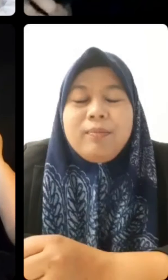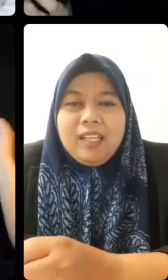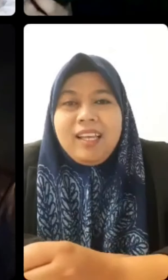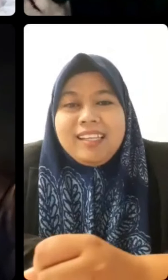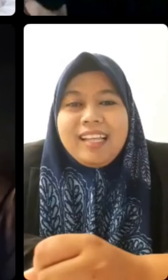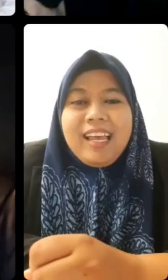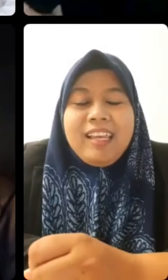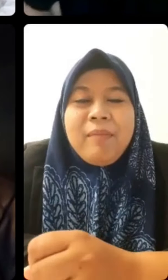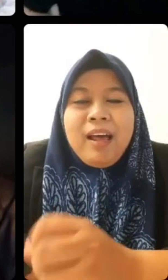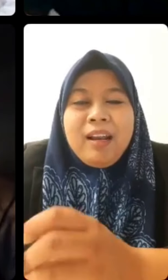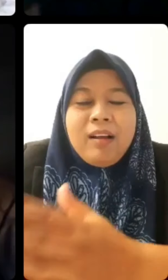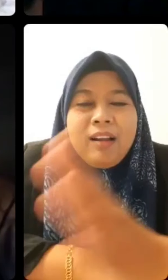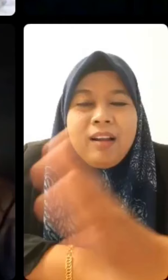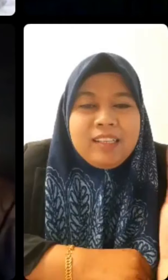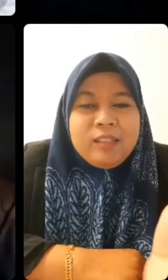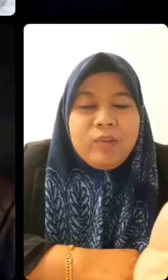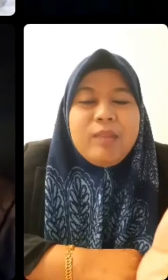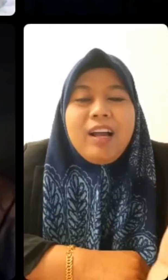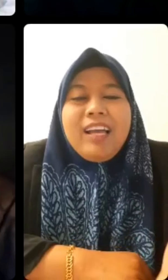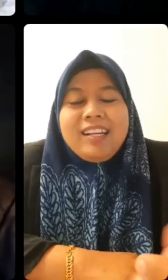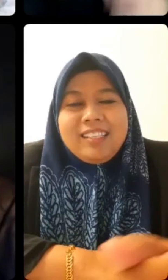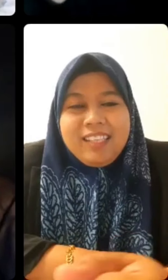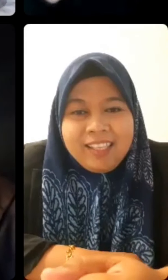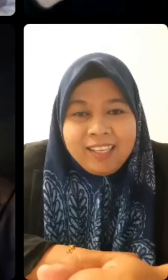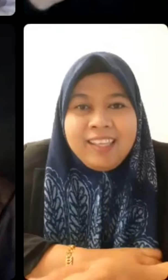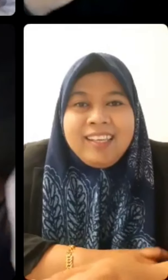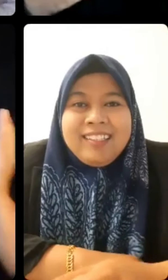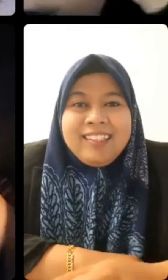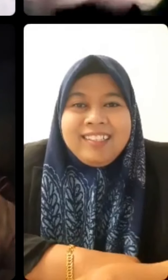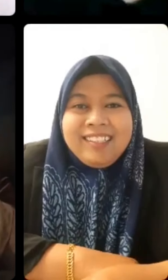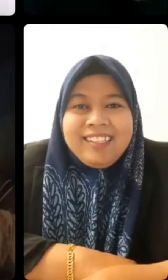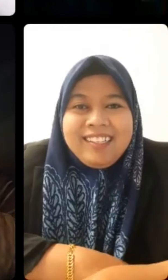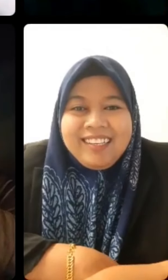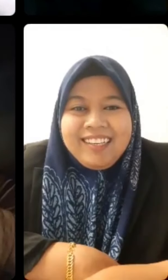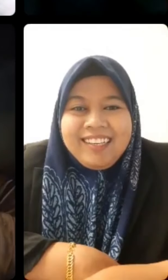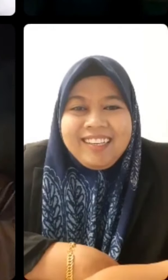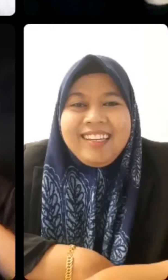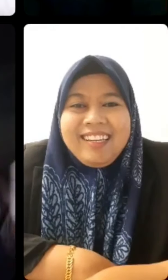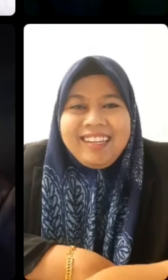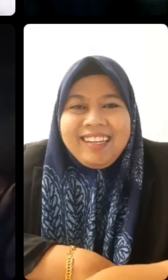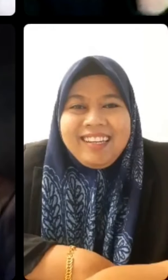oh, dan saya berharap agar kita semua dimurahkan rezeki.